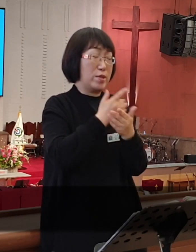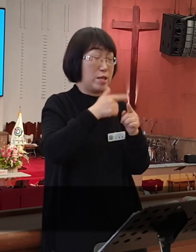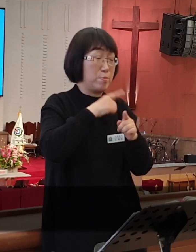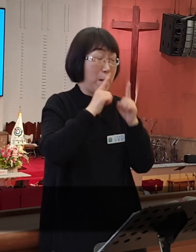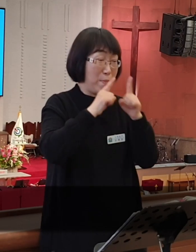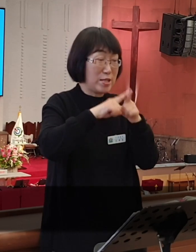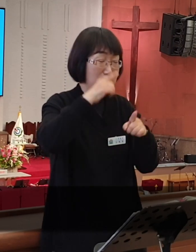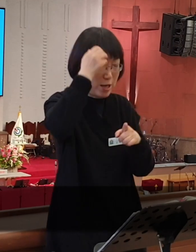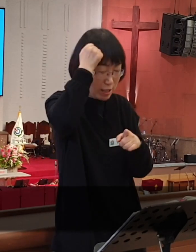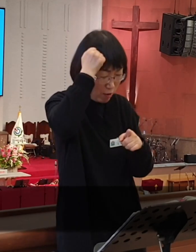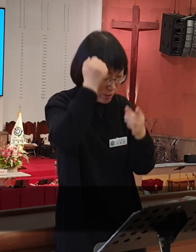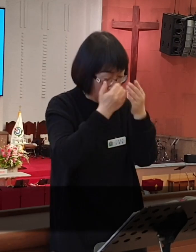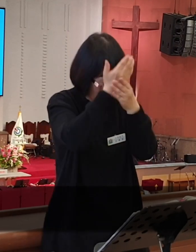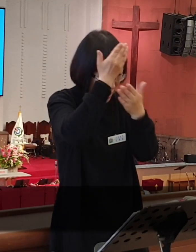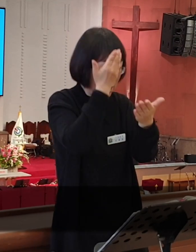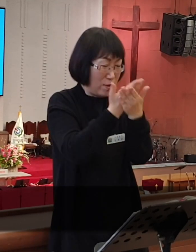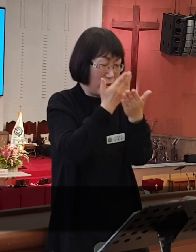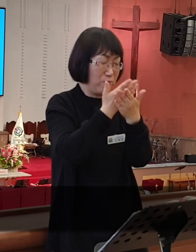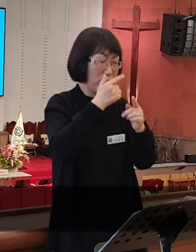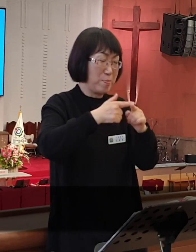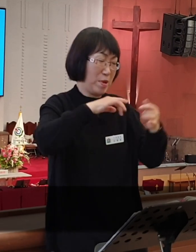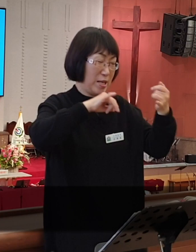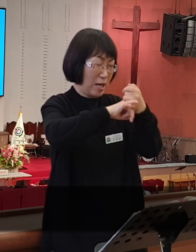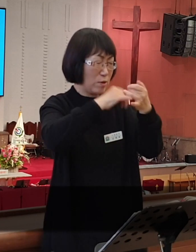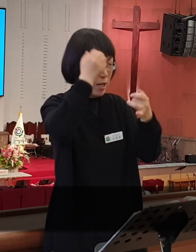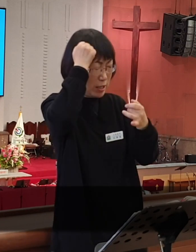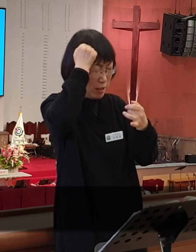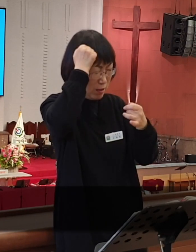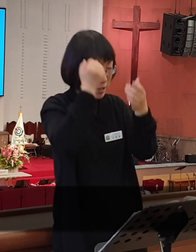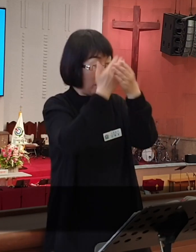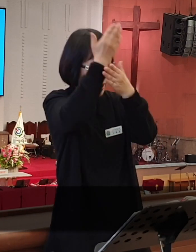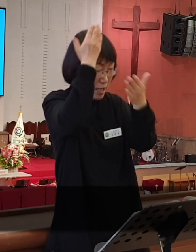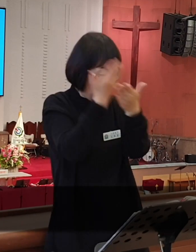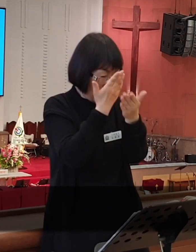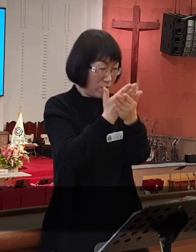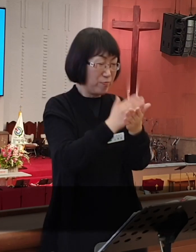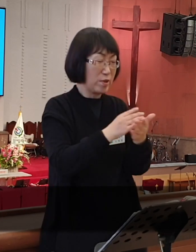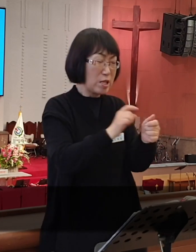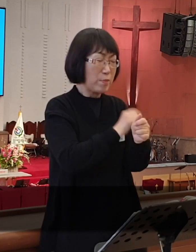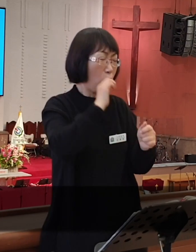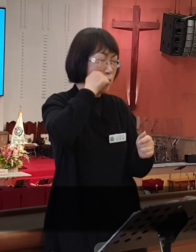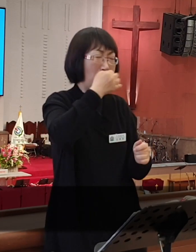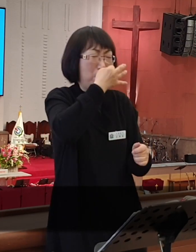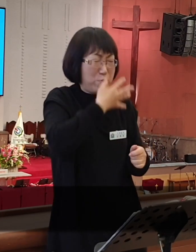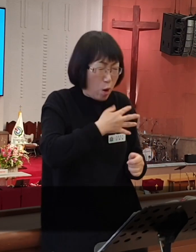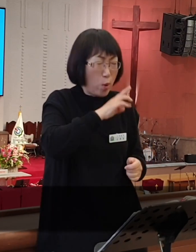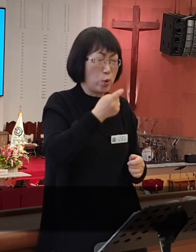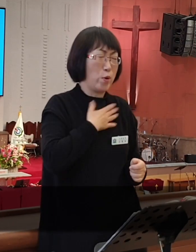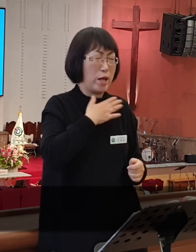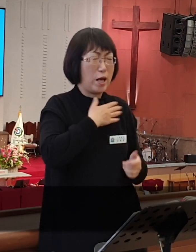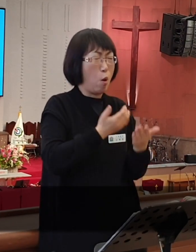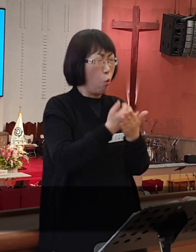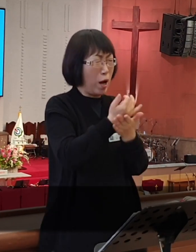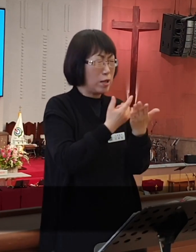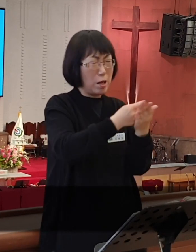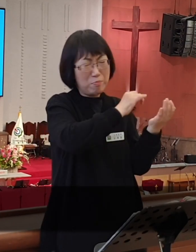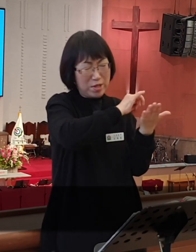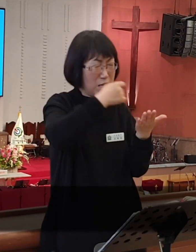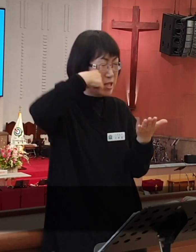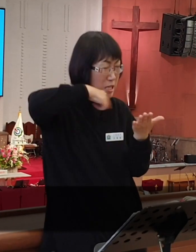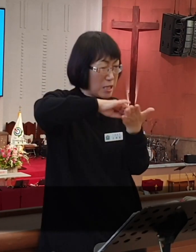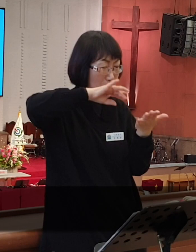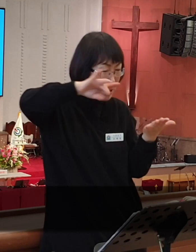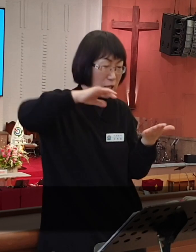예수님의 말씀 기억나게 하여 주옵소서. 예수님의 약속 기억나게 하여 주시옵소서. 특별히 어렵고 힘들어 내가 고아 같다고 느껴질